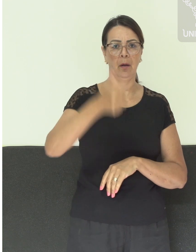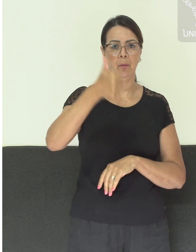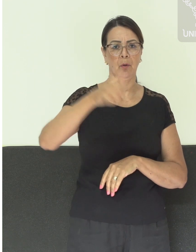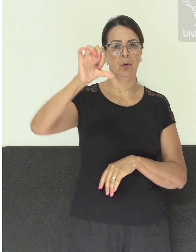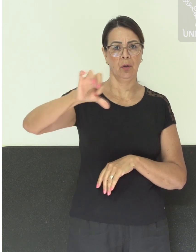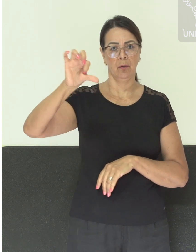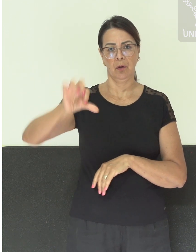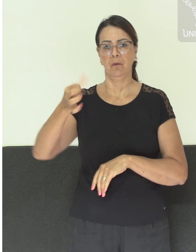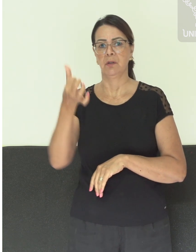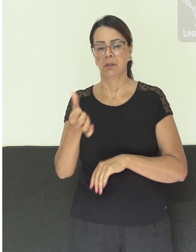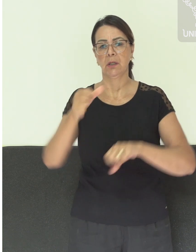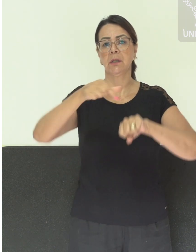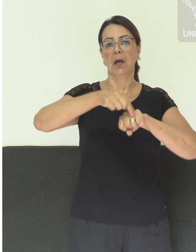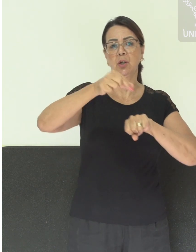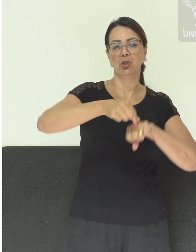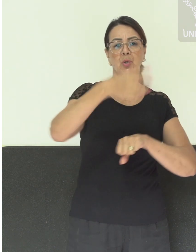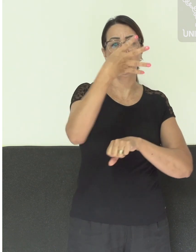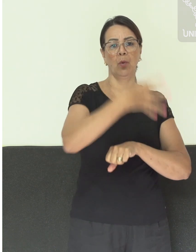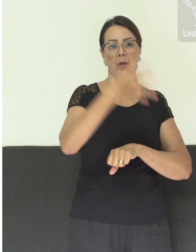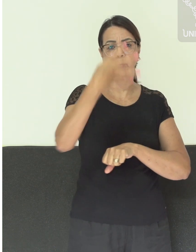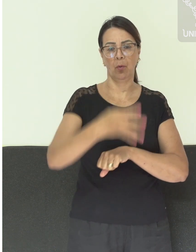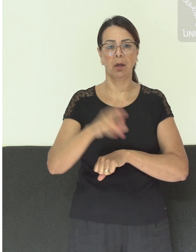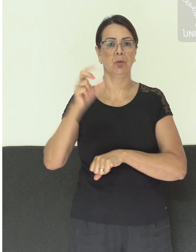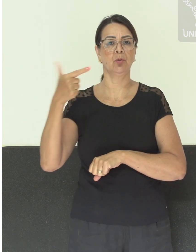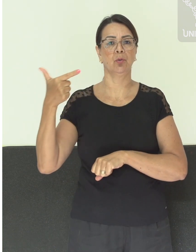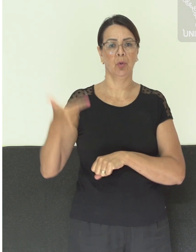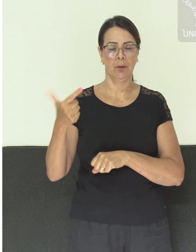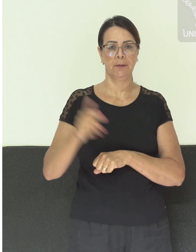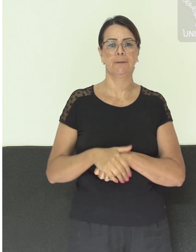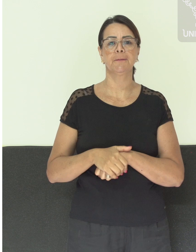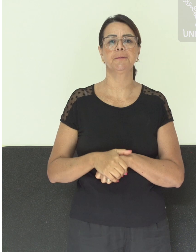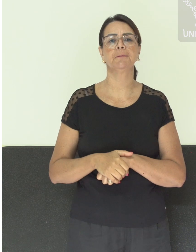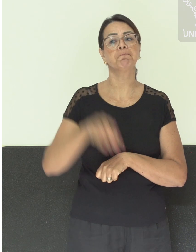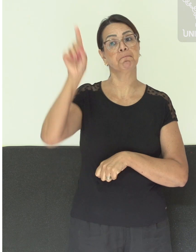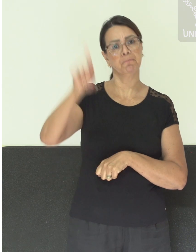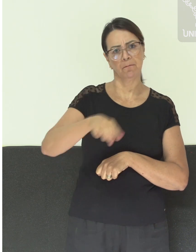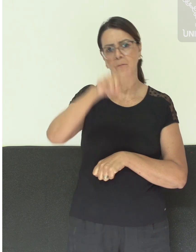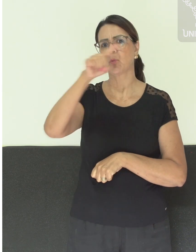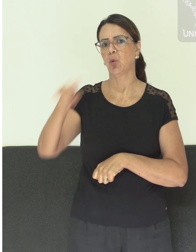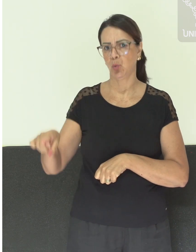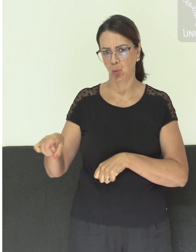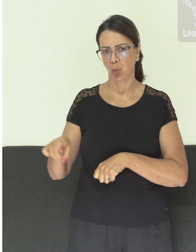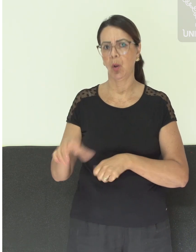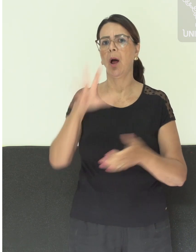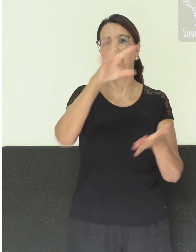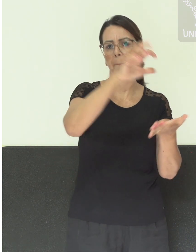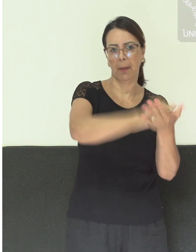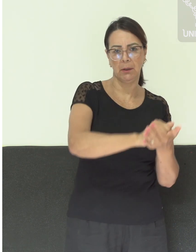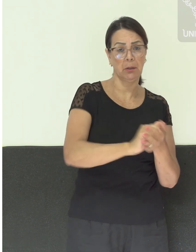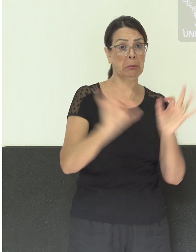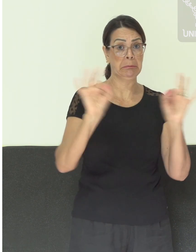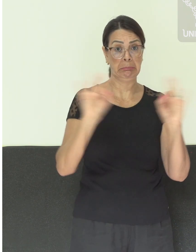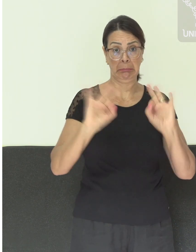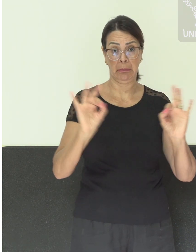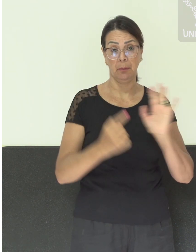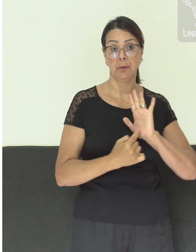9.394/96, artigo 44, inciso 2. Tornando-se nula de pleno direito a matrícula dos que não